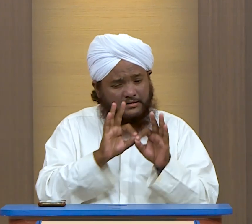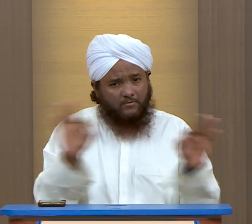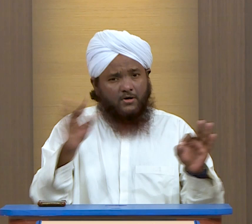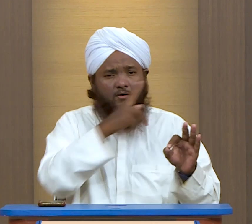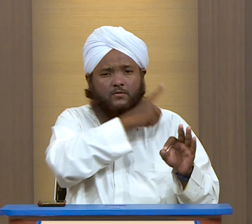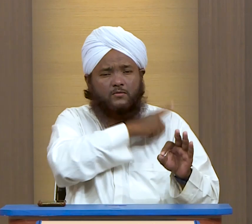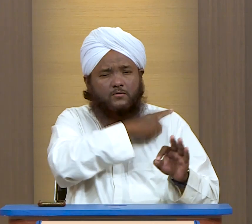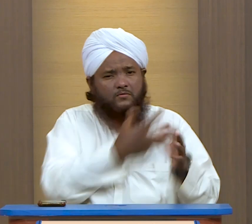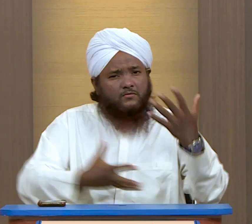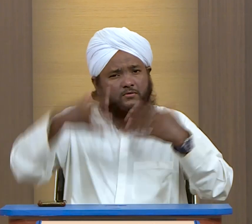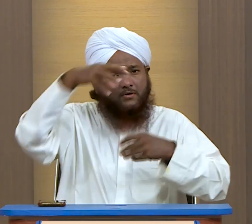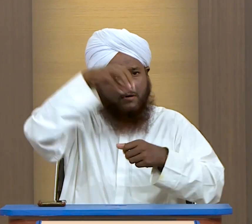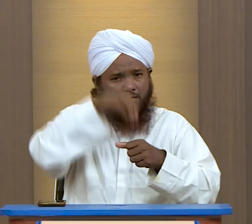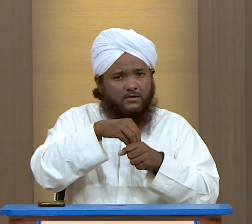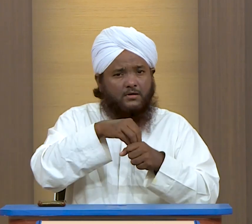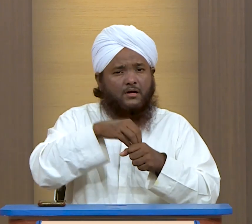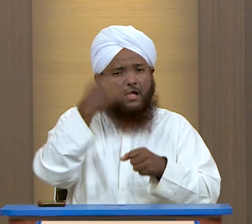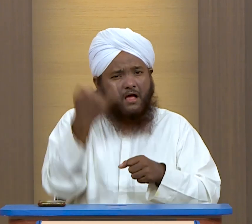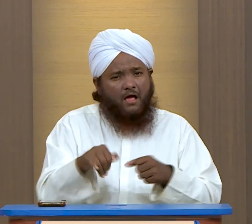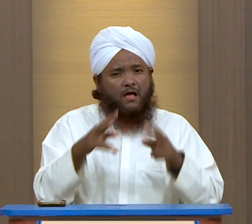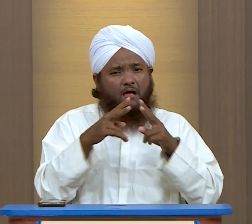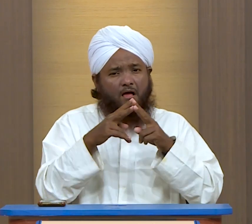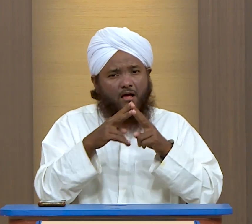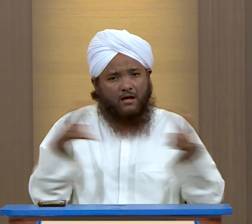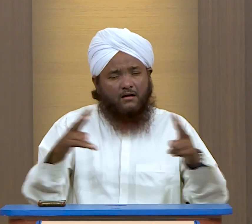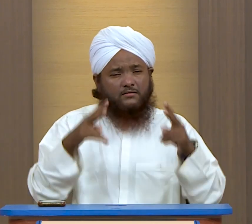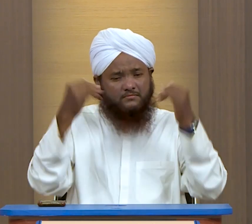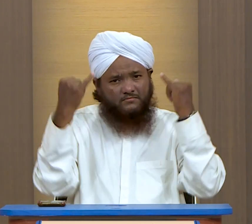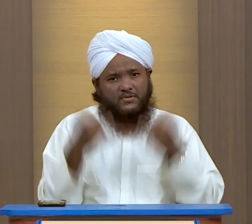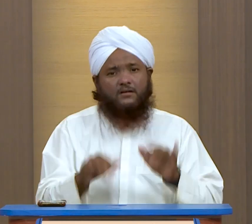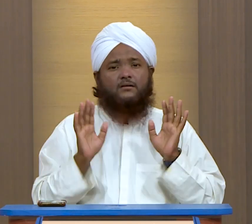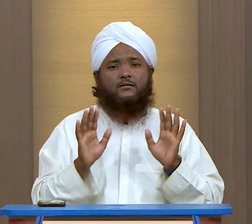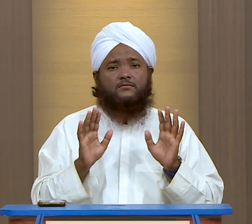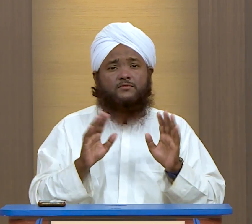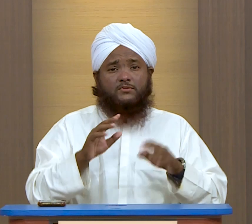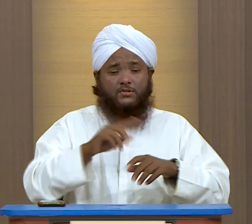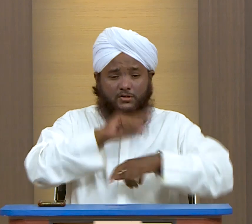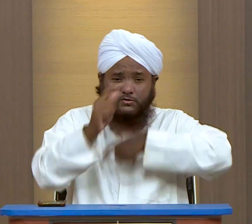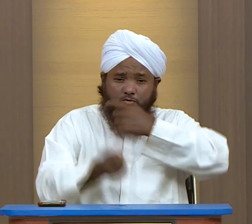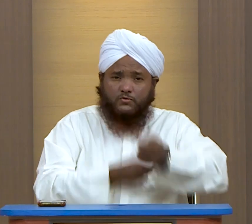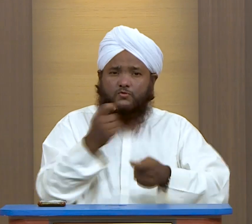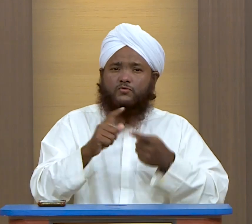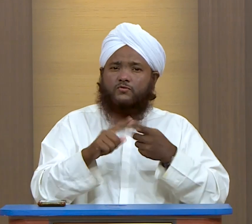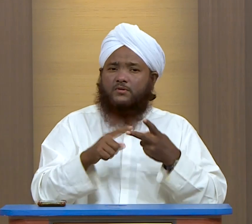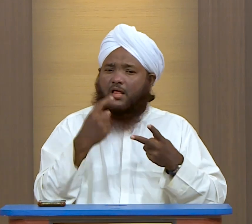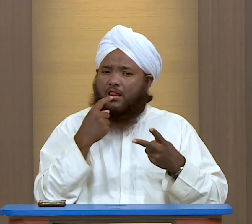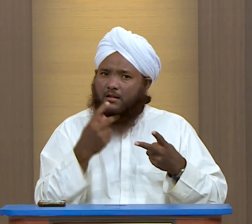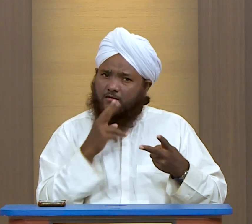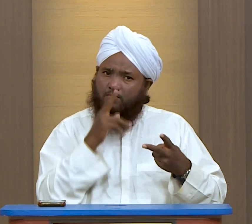اور تمام بری عادتوں میں سب سے بری خصلت ہے۔ جھوٹ زبان سے بولا جائے، خواہ عمل سے ظاہر کیا جائے،